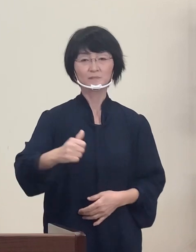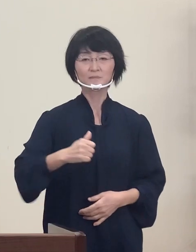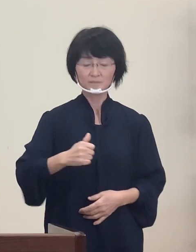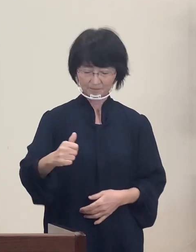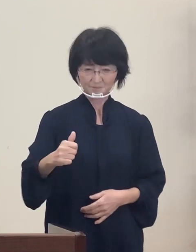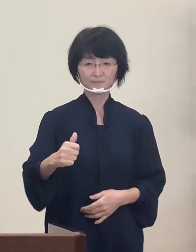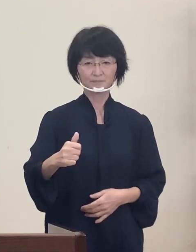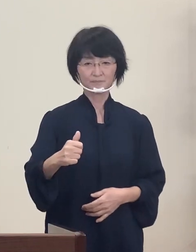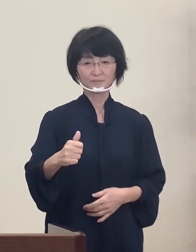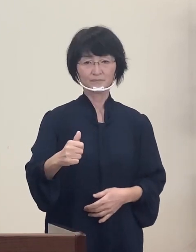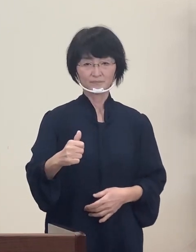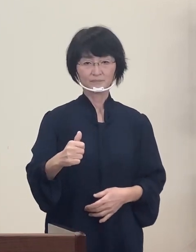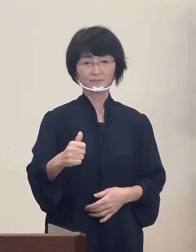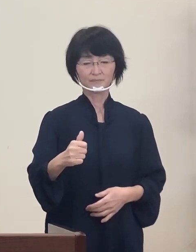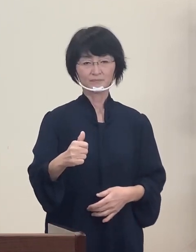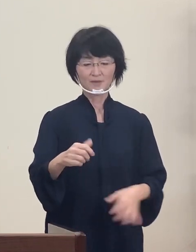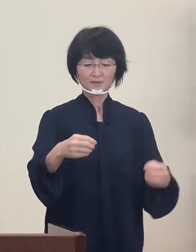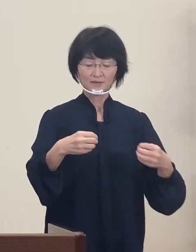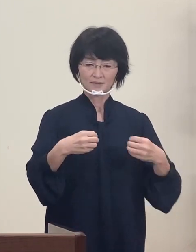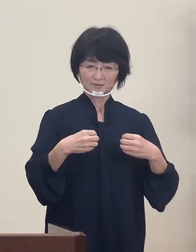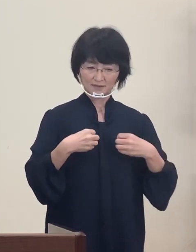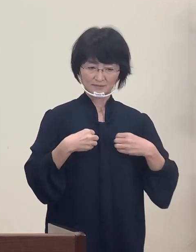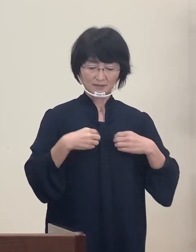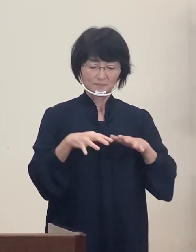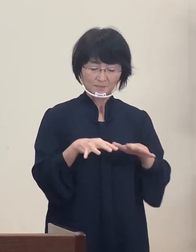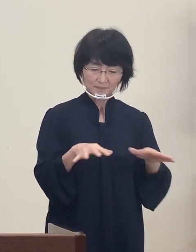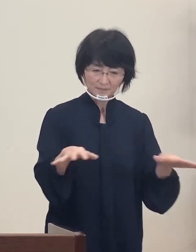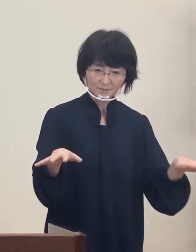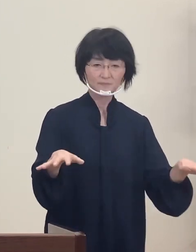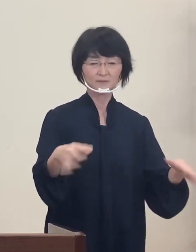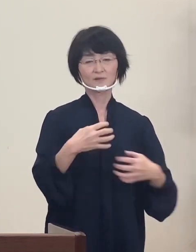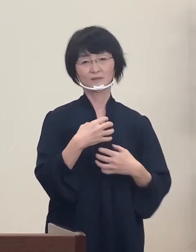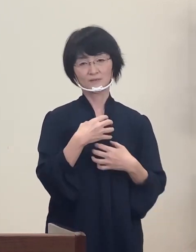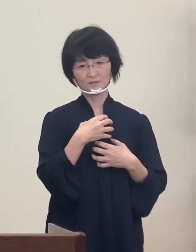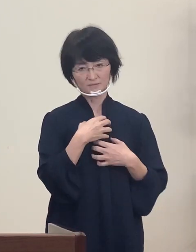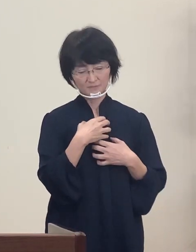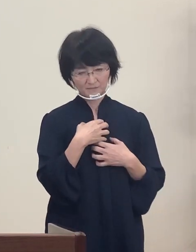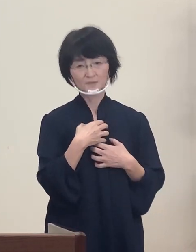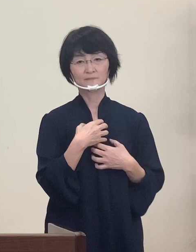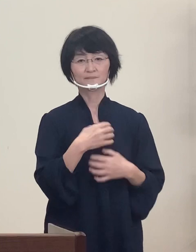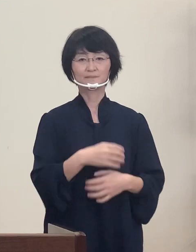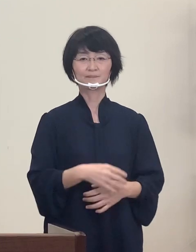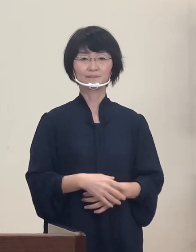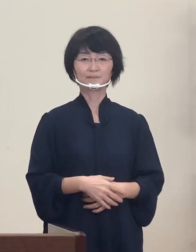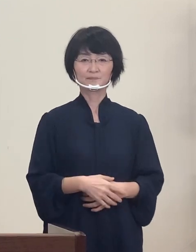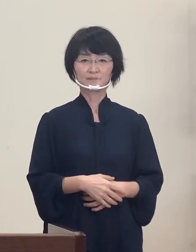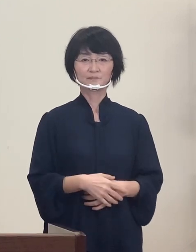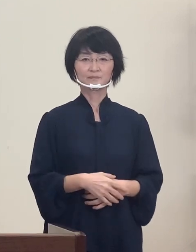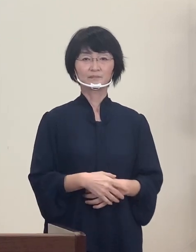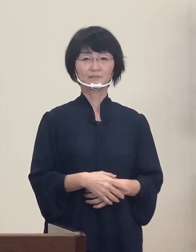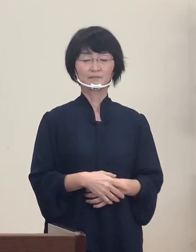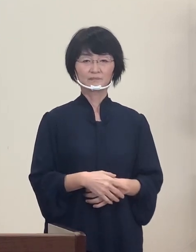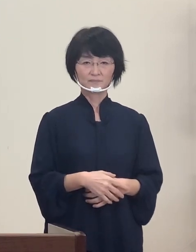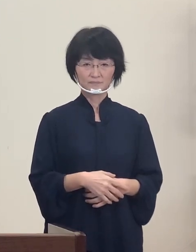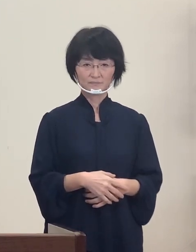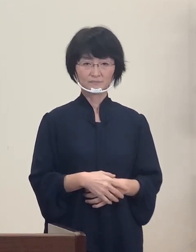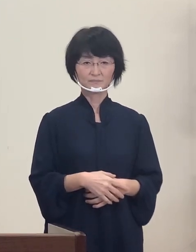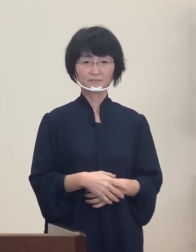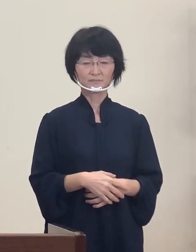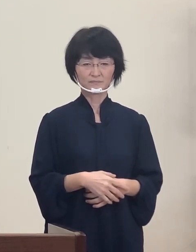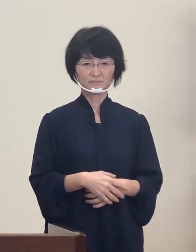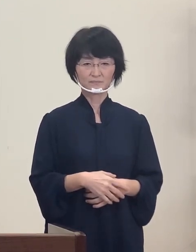活発になることにより今後さらなる感染者数の増加が懸念されております加えて